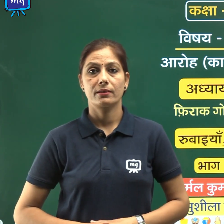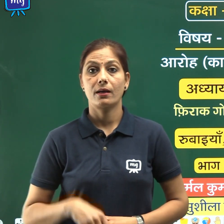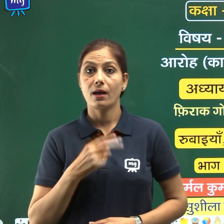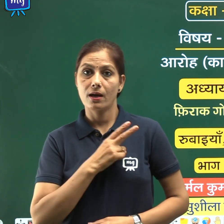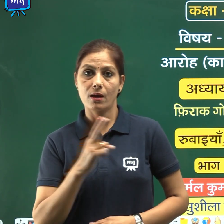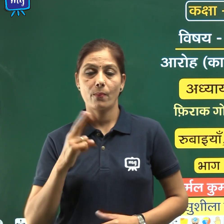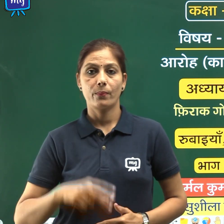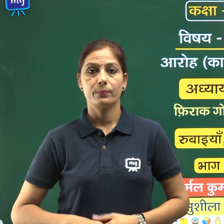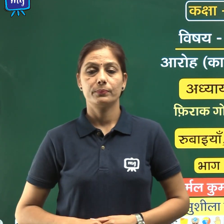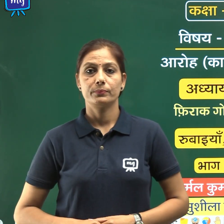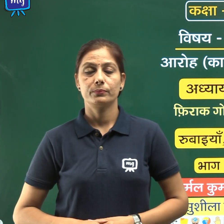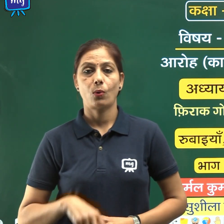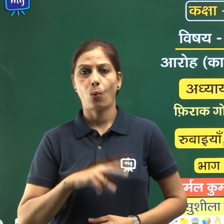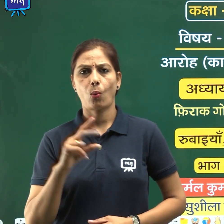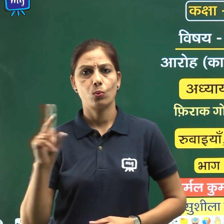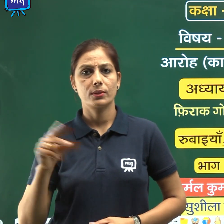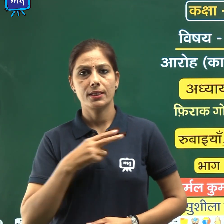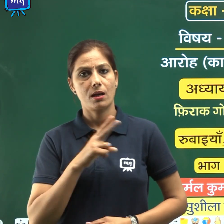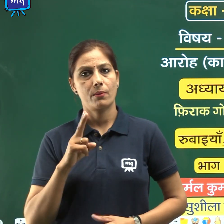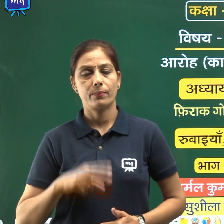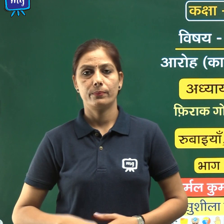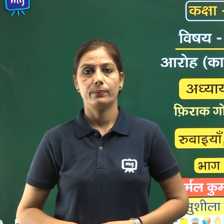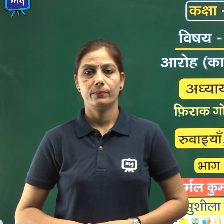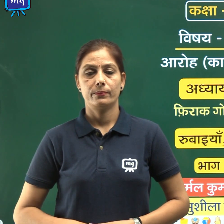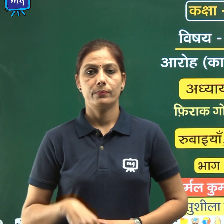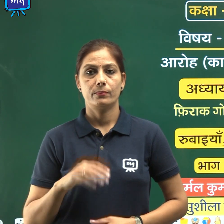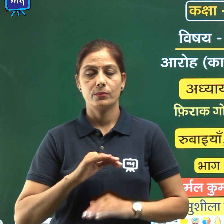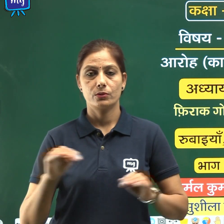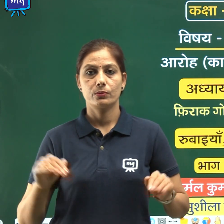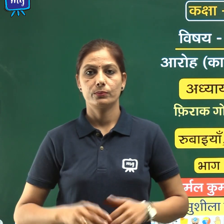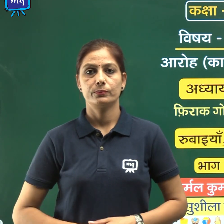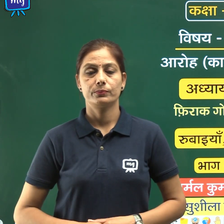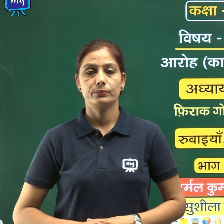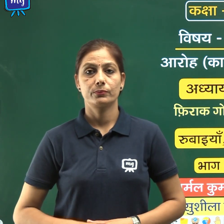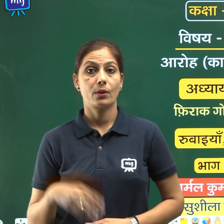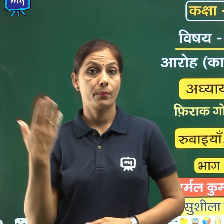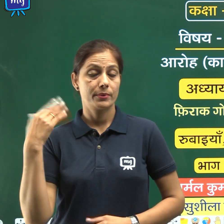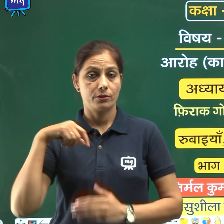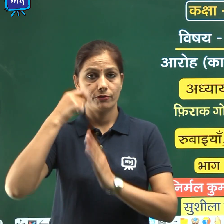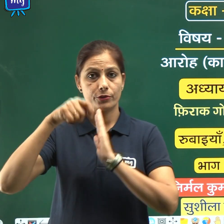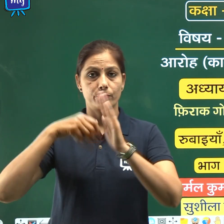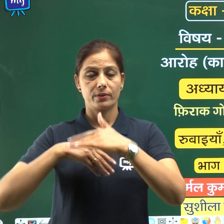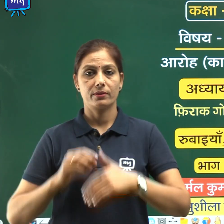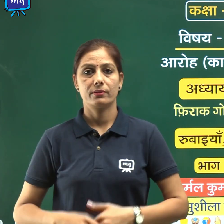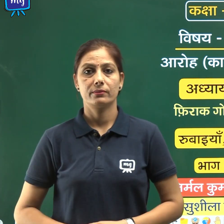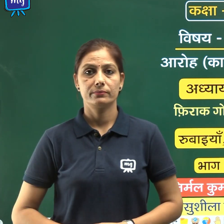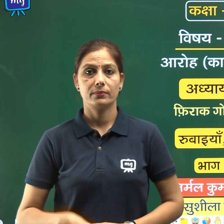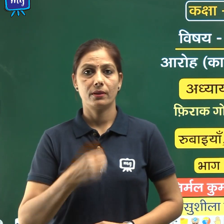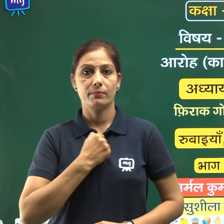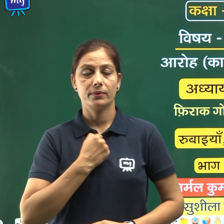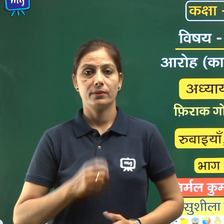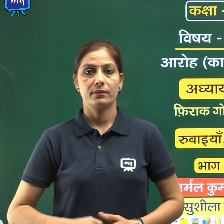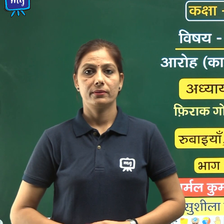रुबाइयाँ और गज़ल। बच्चों, पिछले वीडियो में